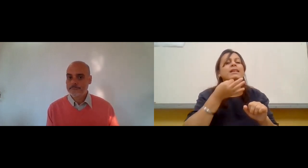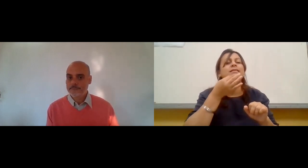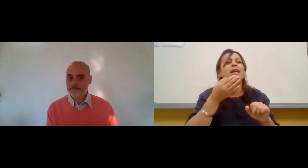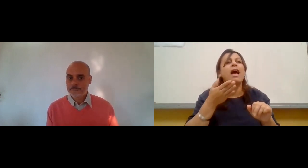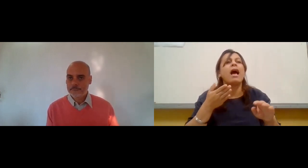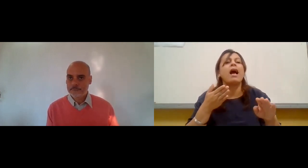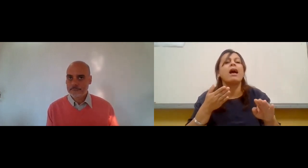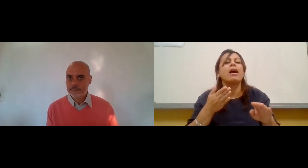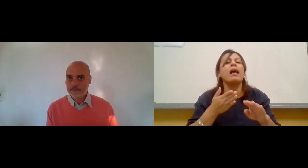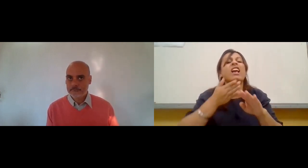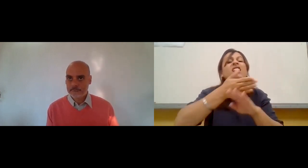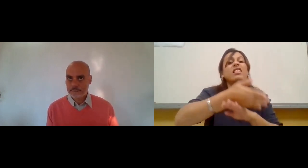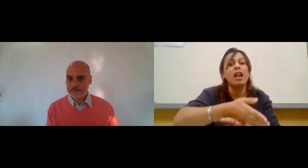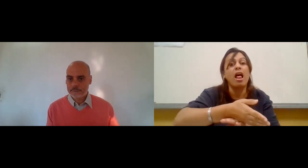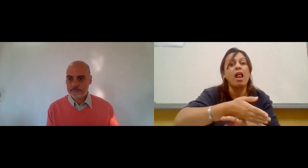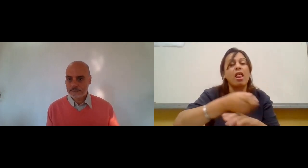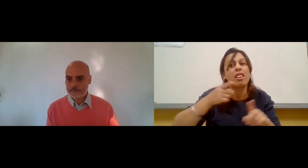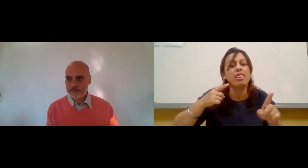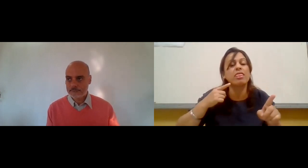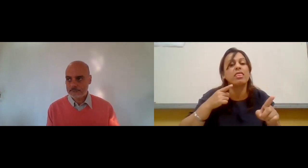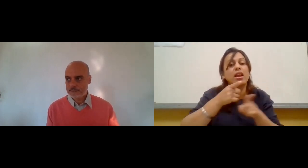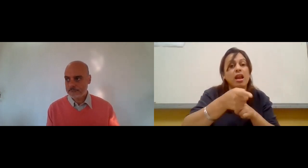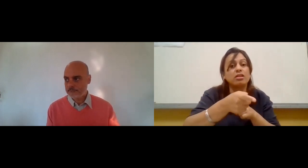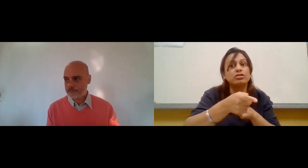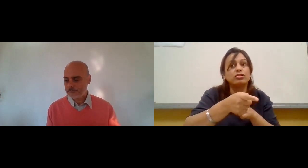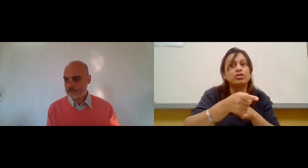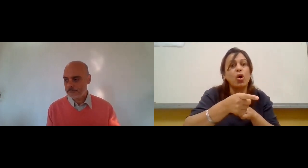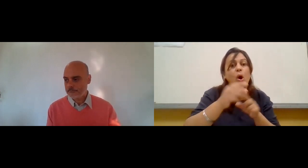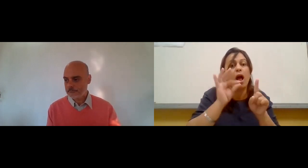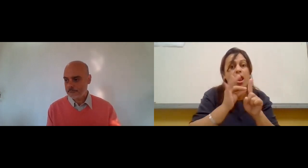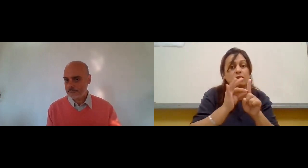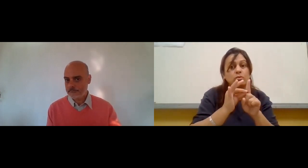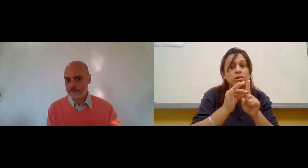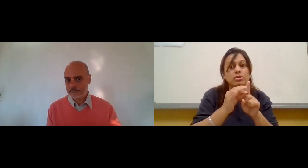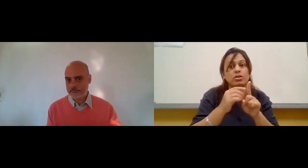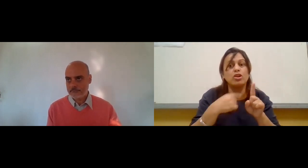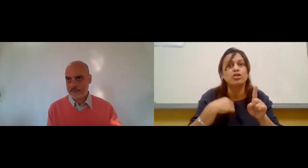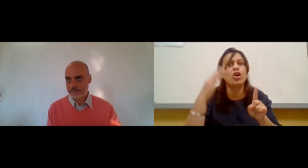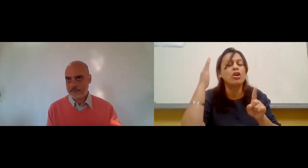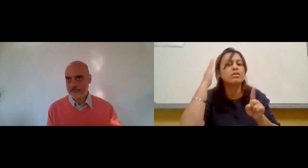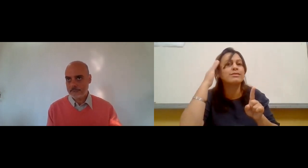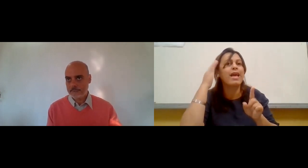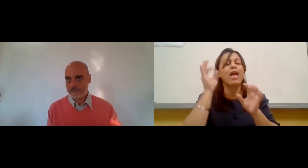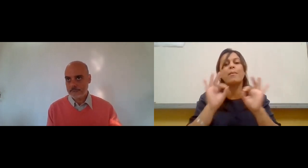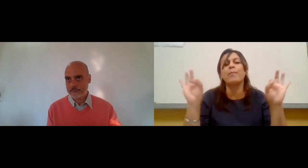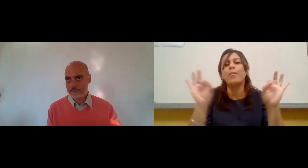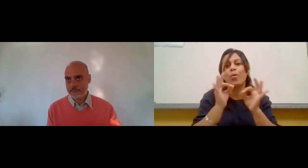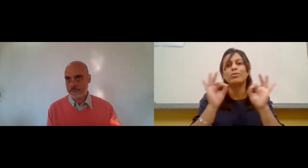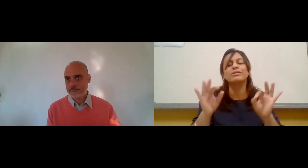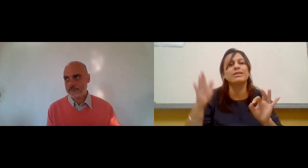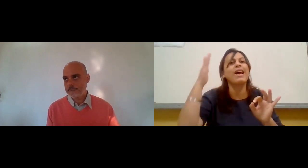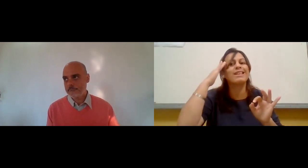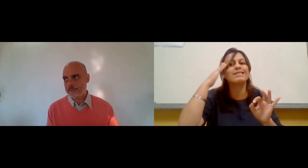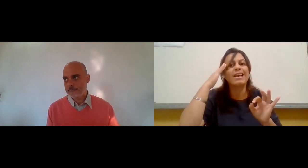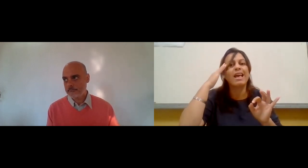uno interpretó capaz, viste, no tener, digo, por ejemplo, yo soy música también y sé que, por ejemplo, en la escuela de música piden prueba. Pero